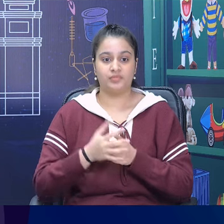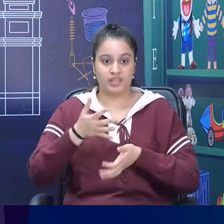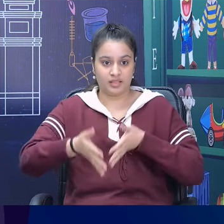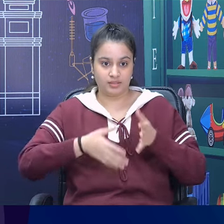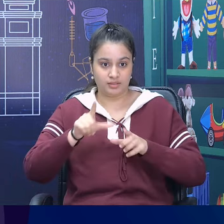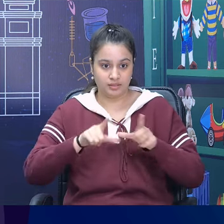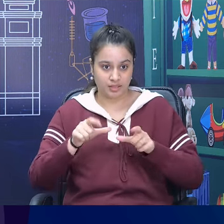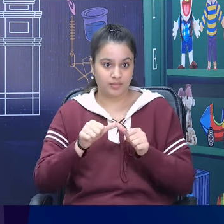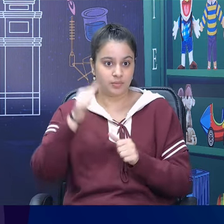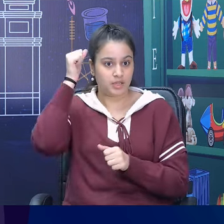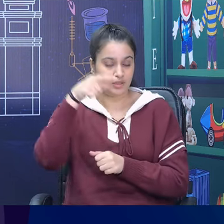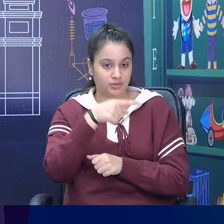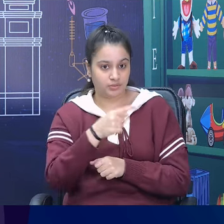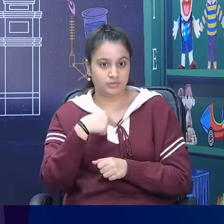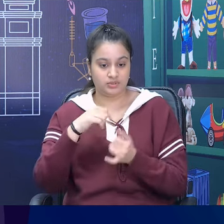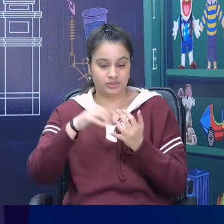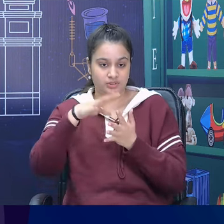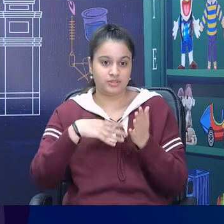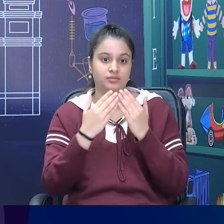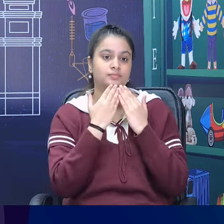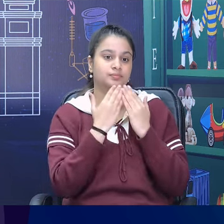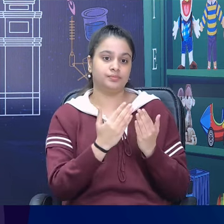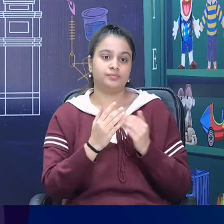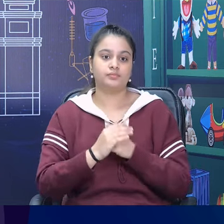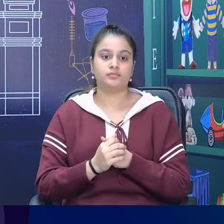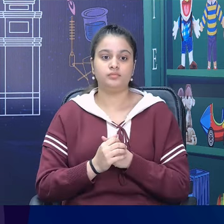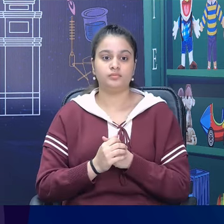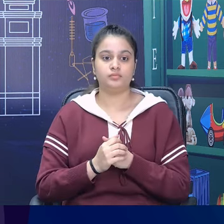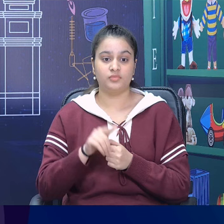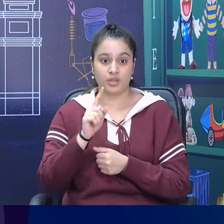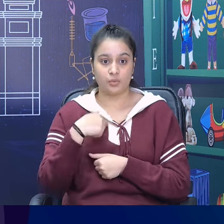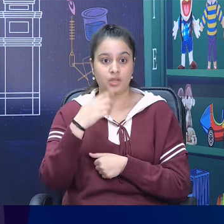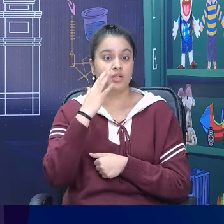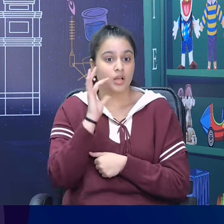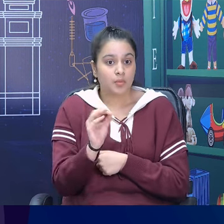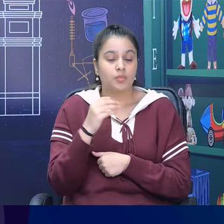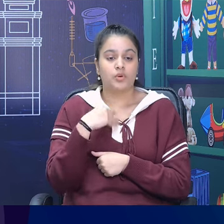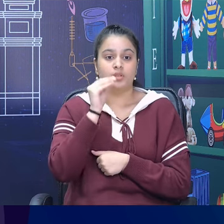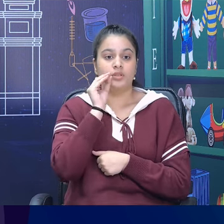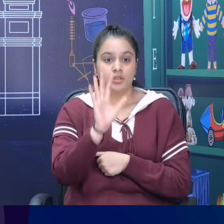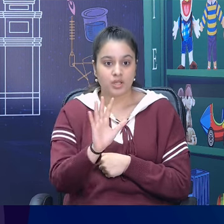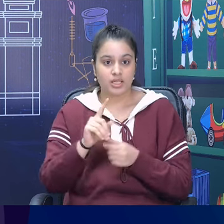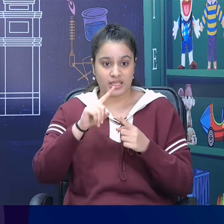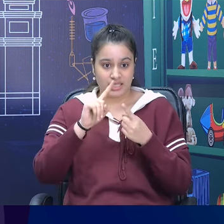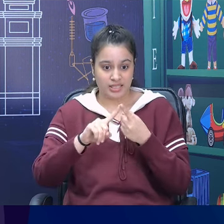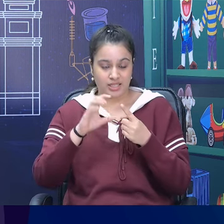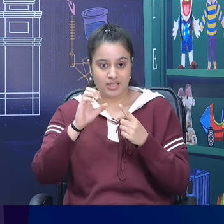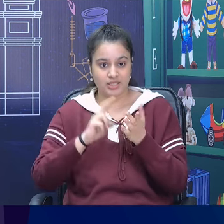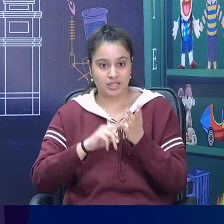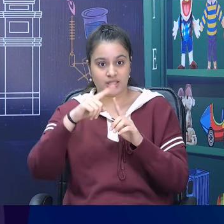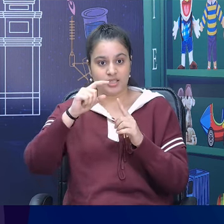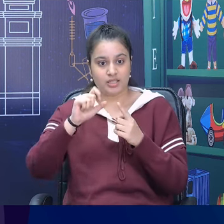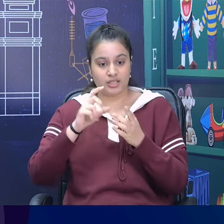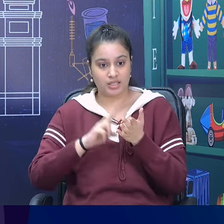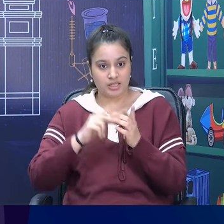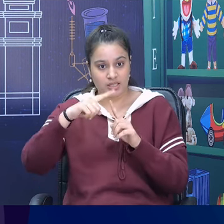इंटरप्रेटर अनुष्का का भी हमारे सत्र के लिए धन्यवाद करना चाहूंगी एक जरूरी सूचना जो ई कंटेंट कंपटीशन से रिलेटेड है यह